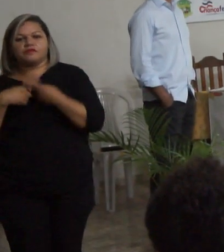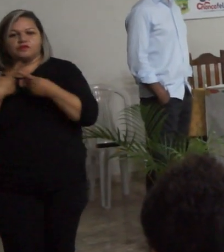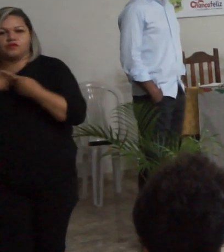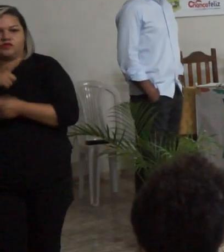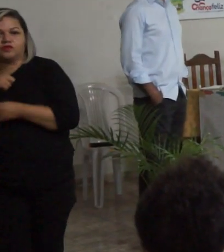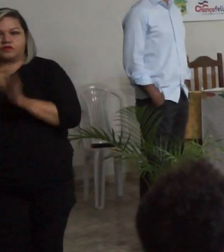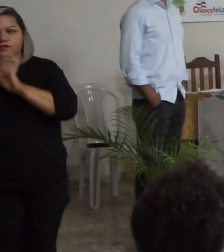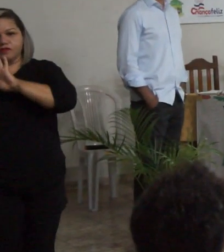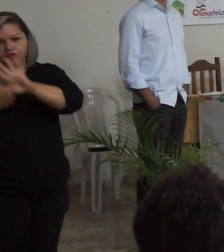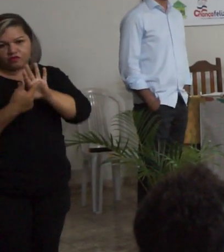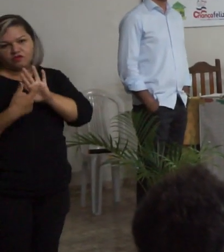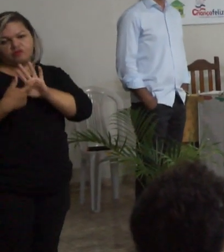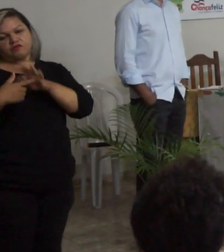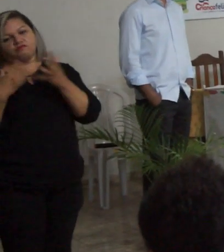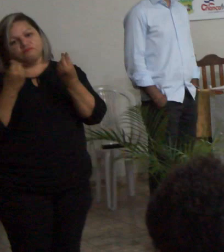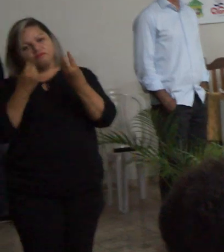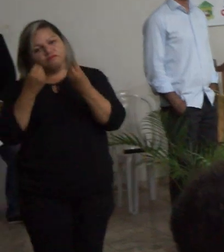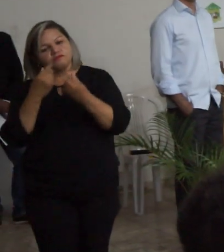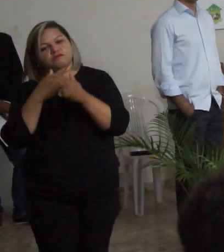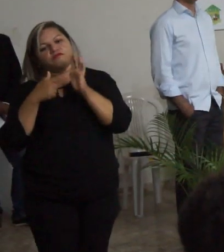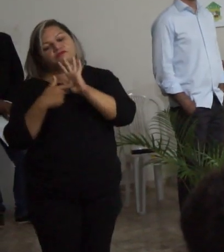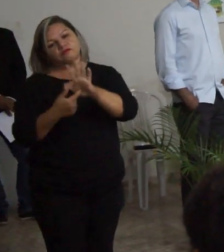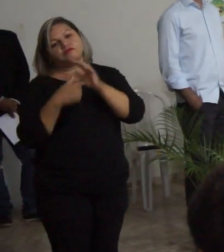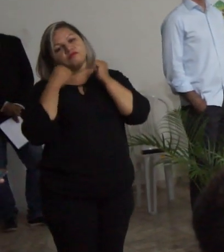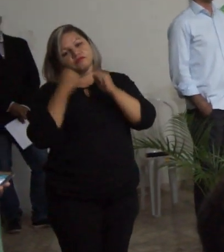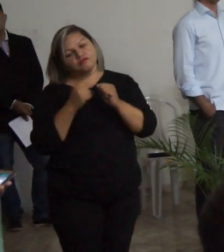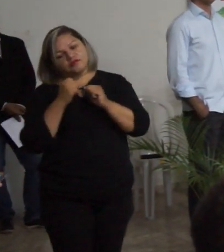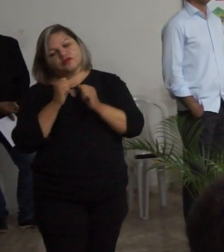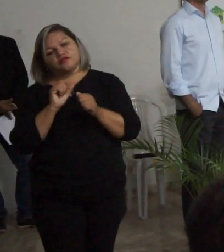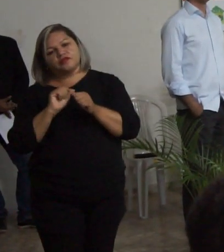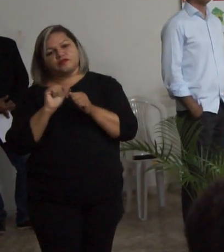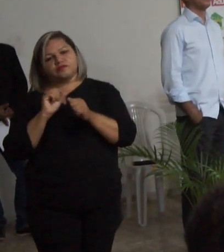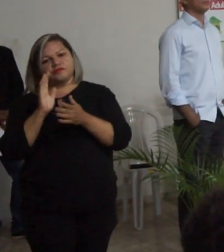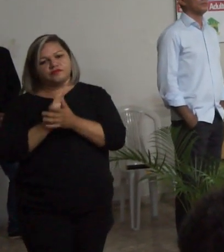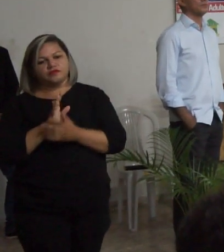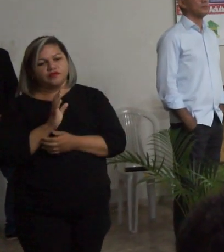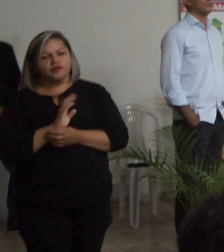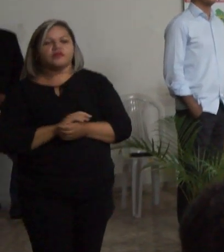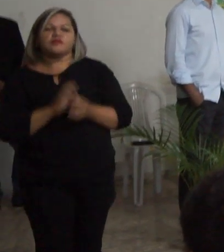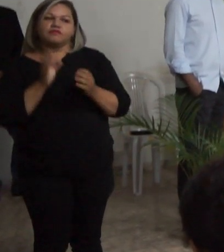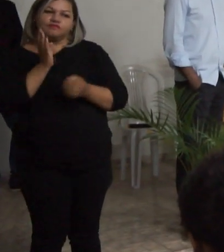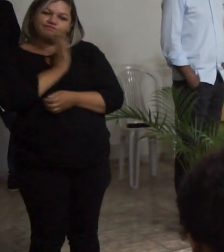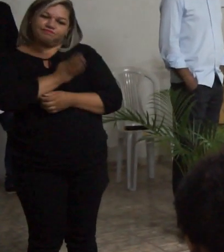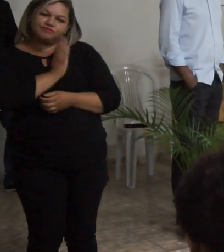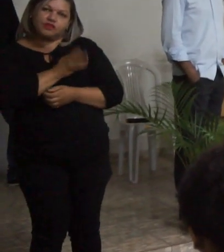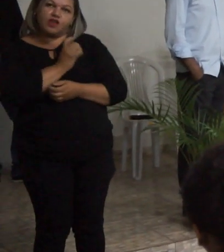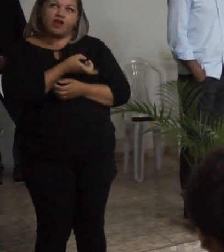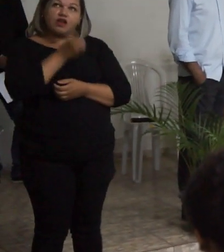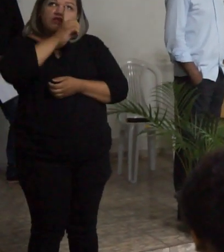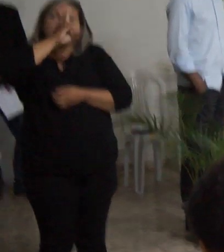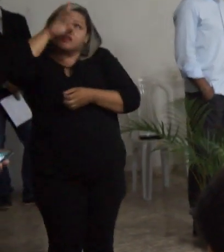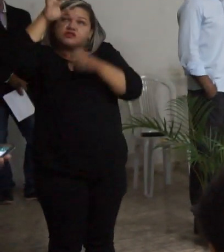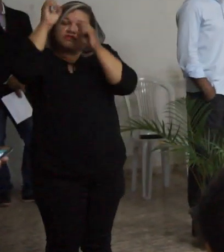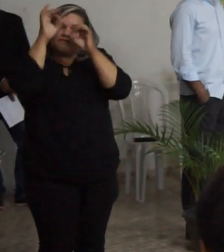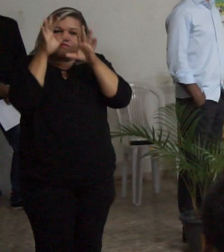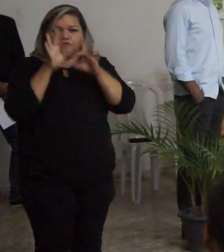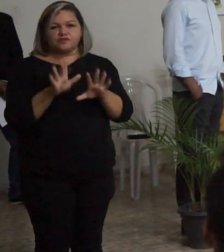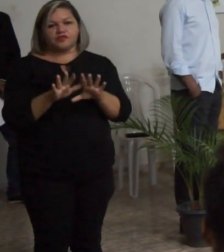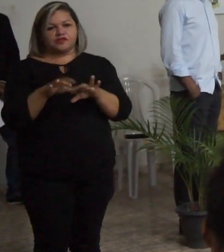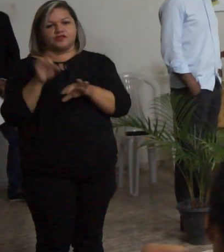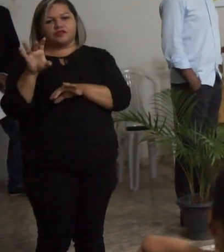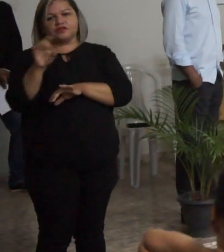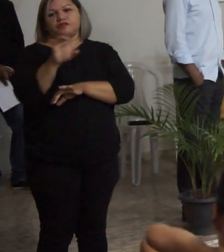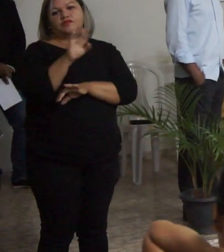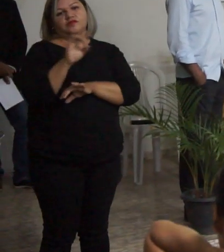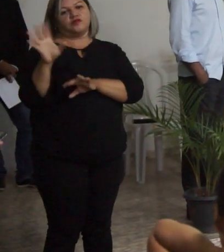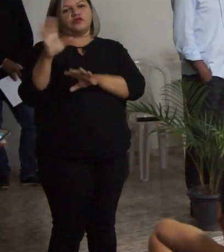mostrar. Hoje a cidade tem muito para se mostrar e podemos fazer muito mais. De coração, que Deus possa abençoar cada um de vocês. Que Deus